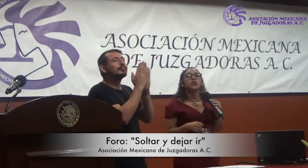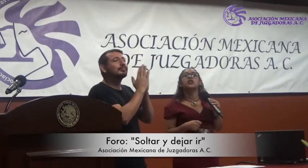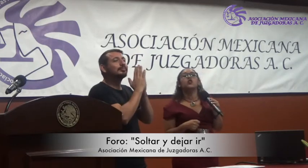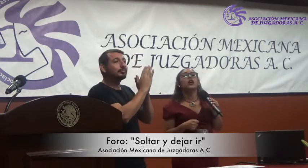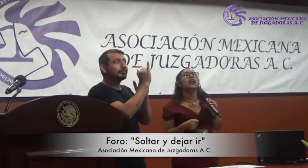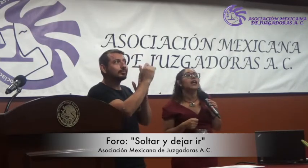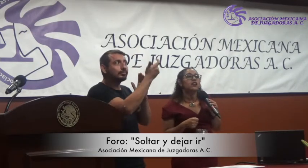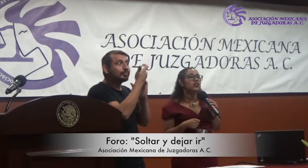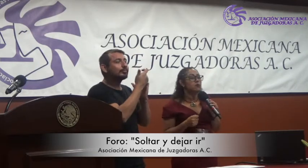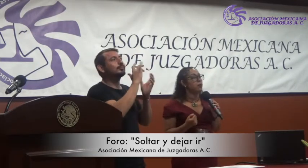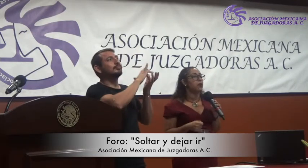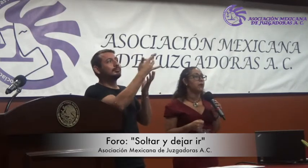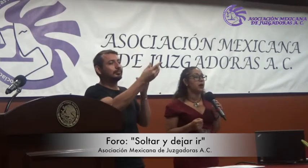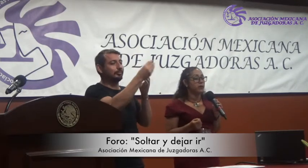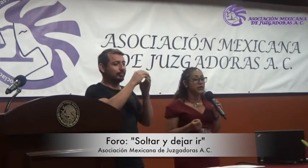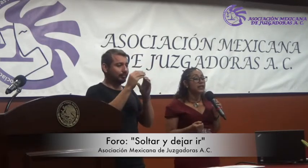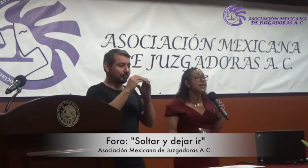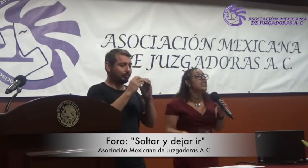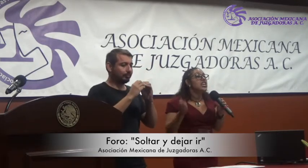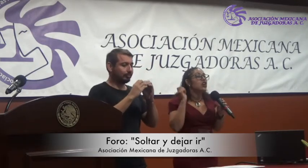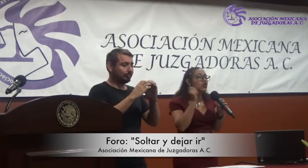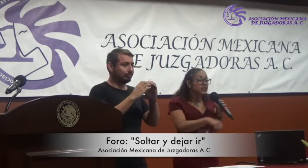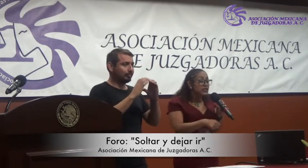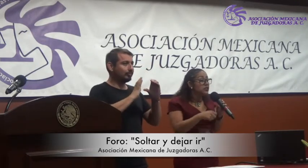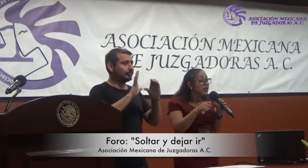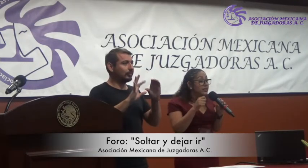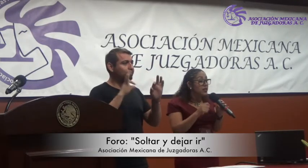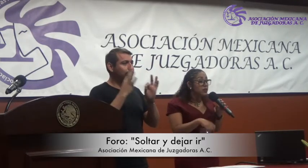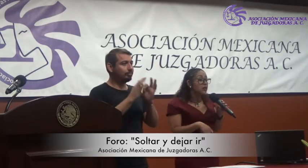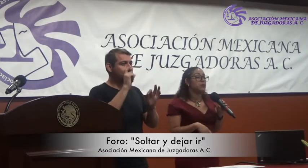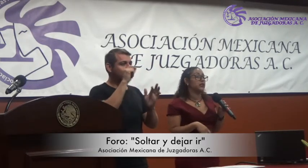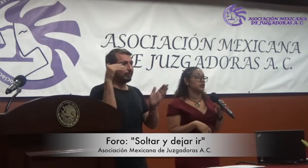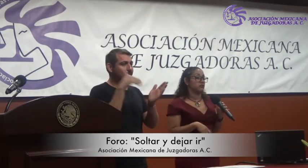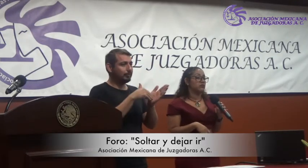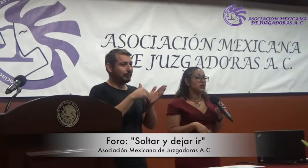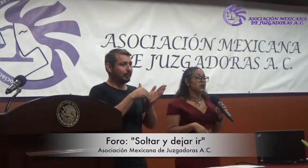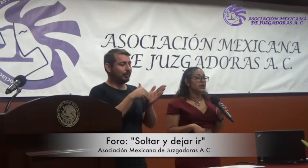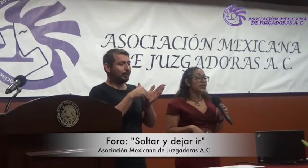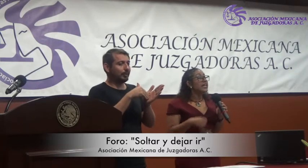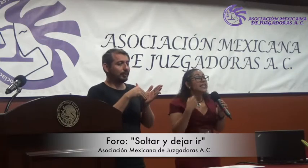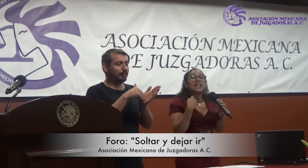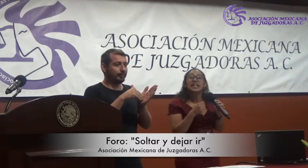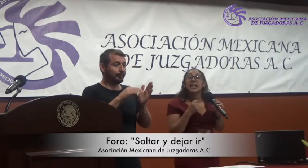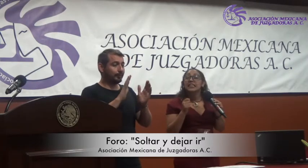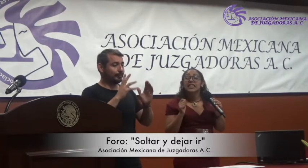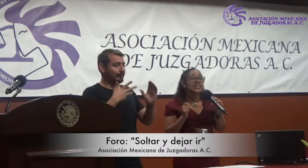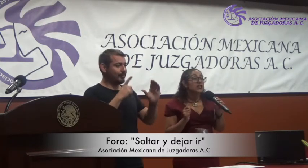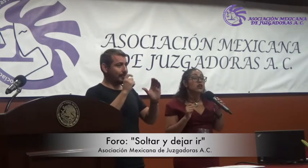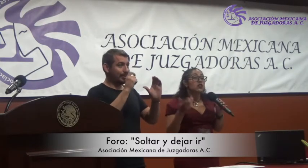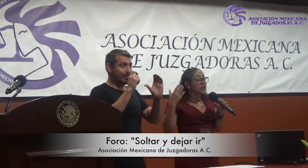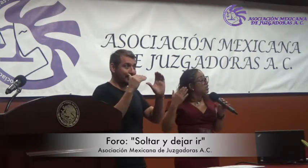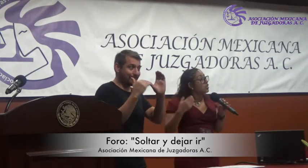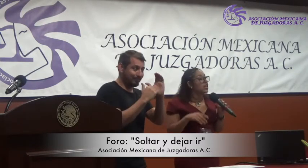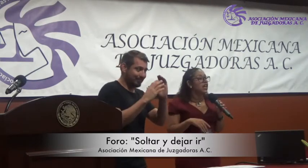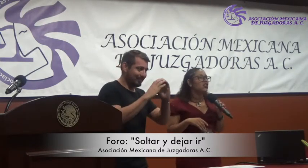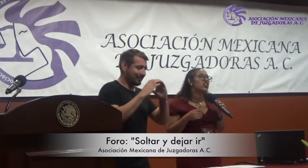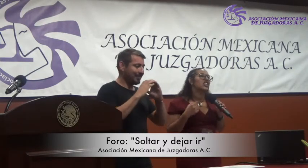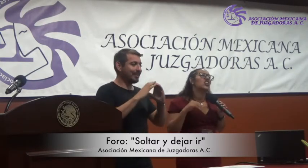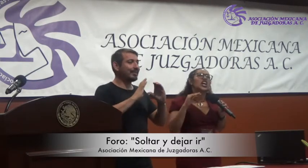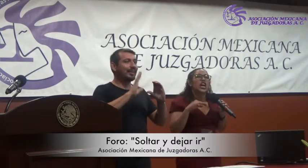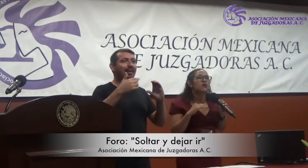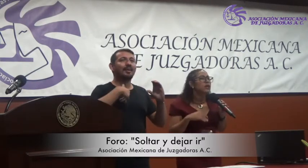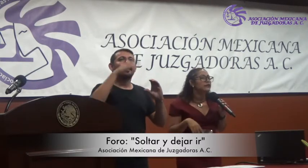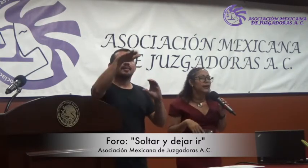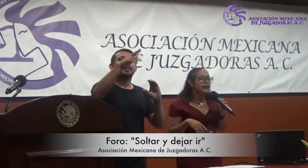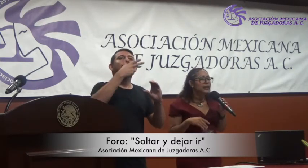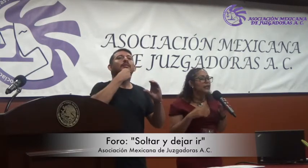a ir a poner tu cara ahí con el papá para pedirle y juntas los 20 mil pesos. Y hasta le regateaste al dueño anterior del carro que te